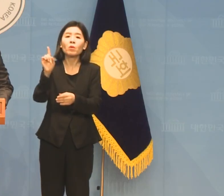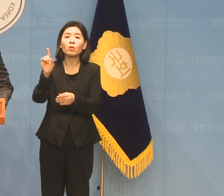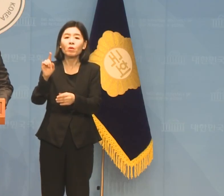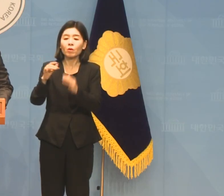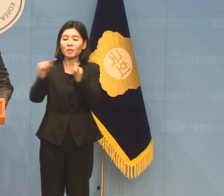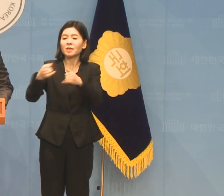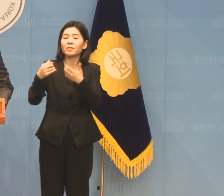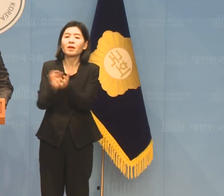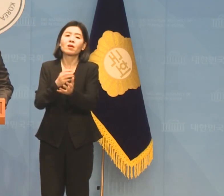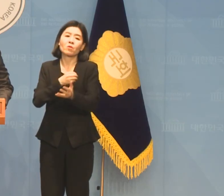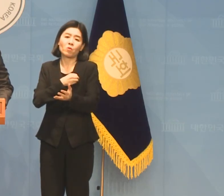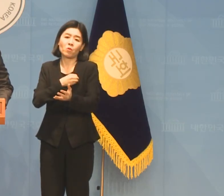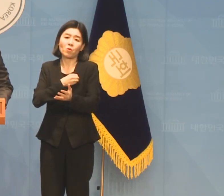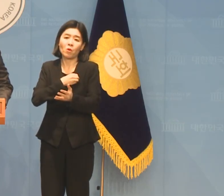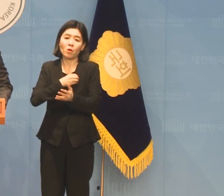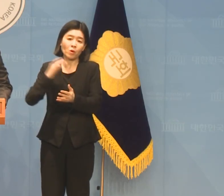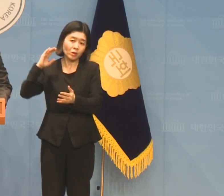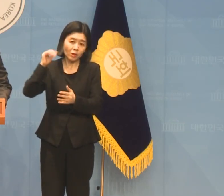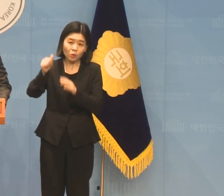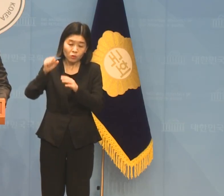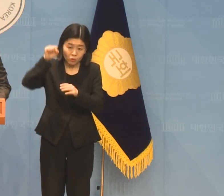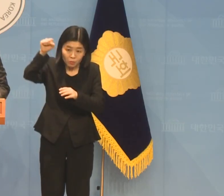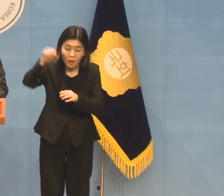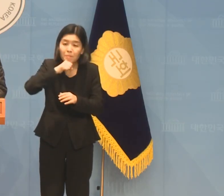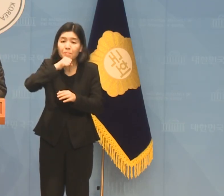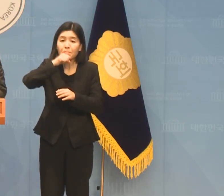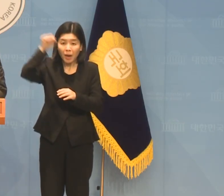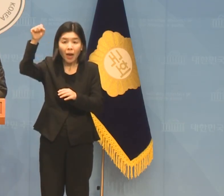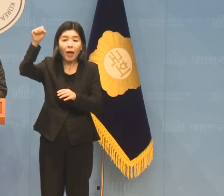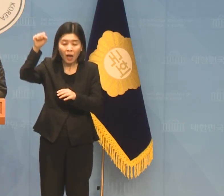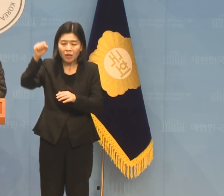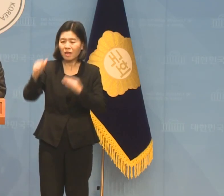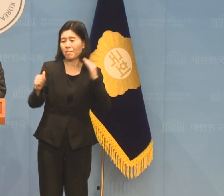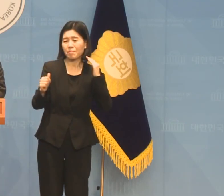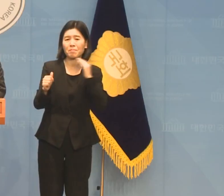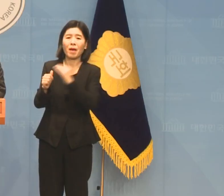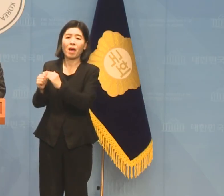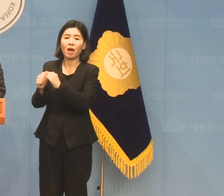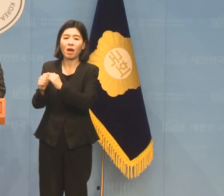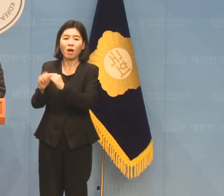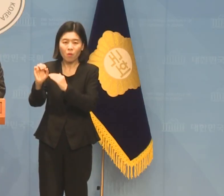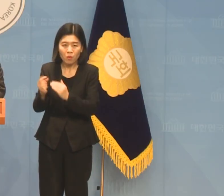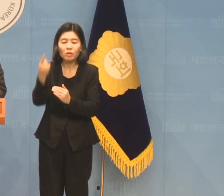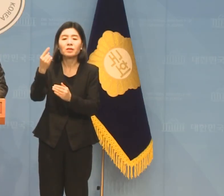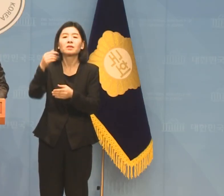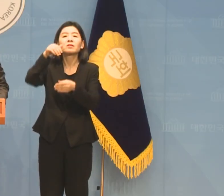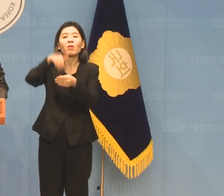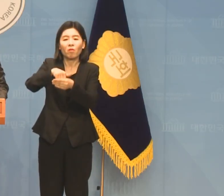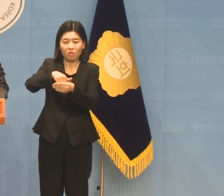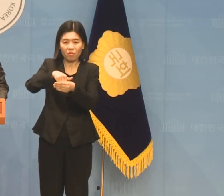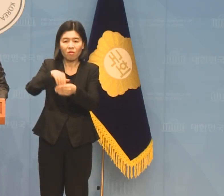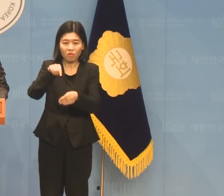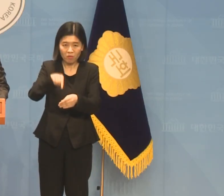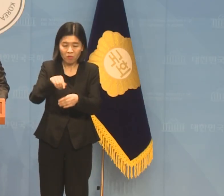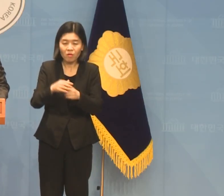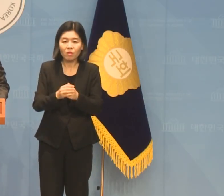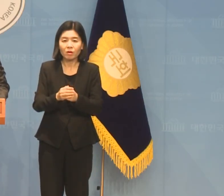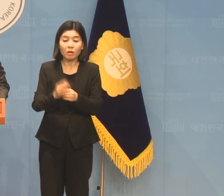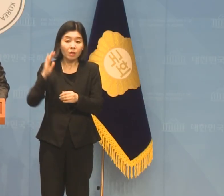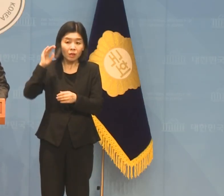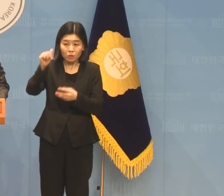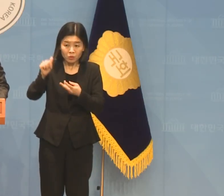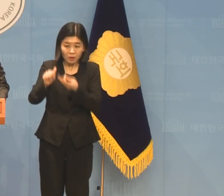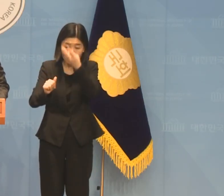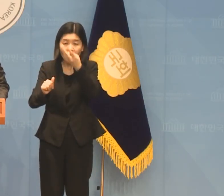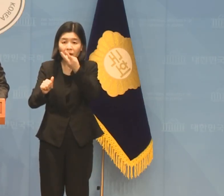헌법을 위반하여 헌법재판소 파면 결정을 받아 치루어지는 대선입니다. 또한 우리 당은 대통령 탄핵 정국에서